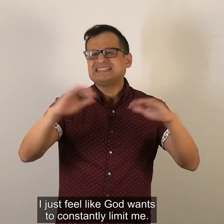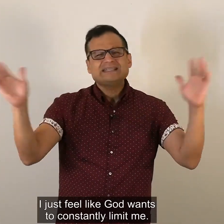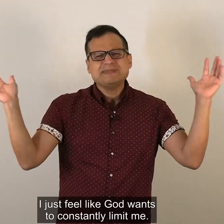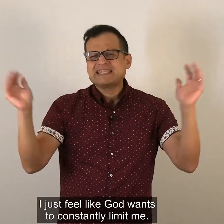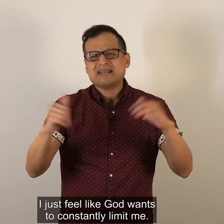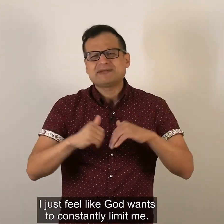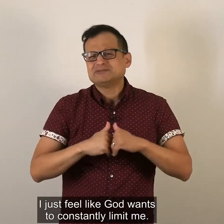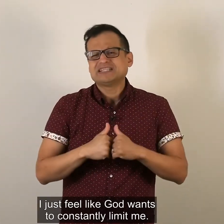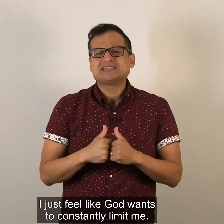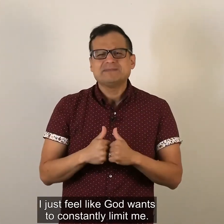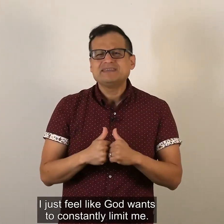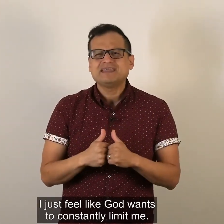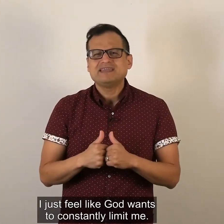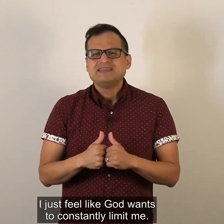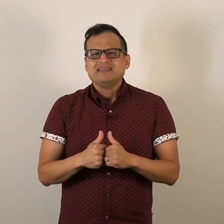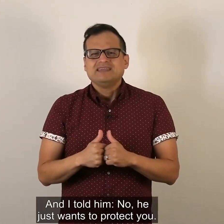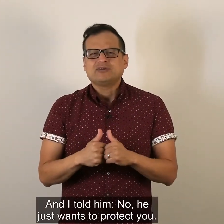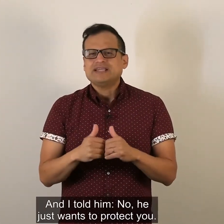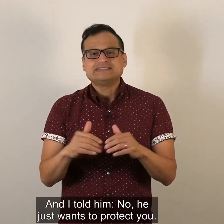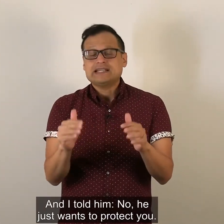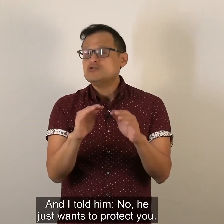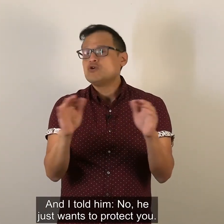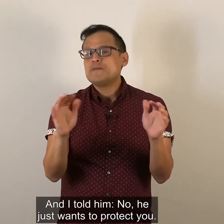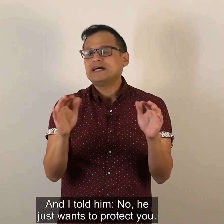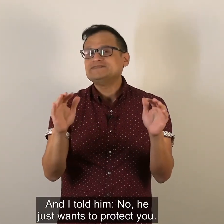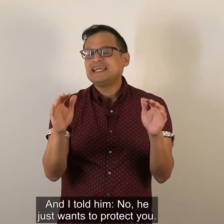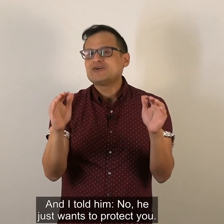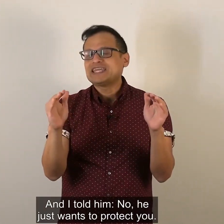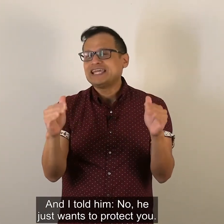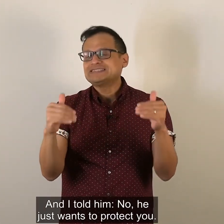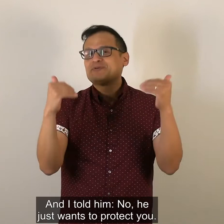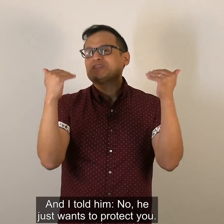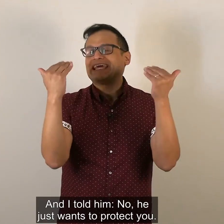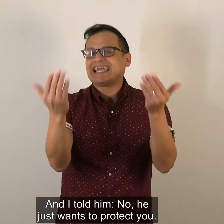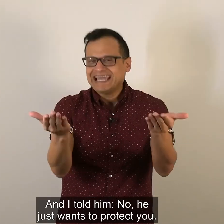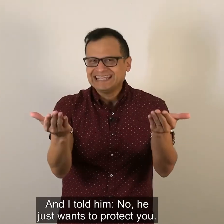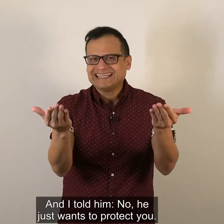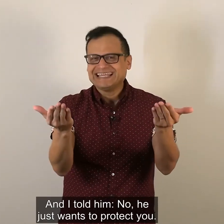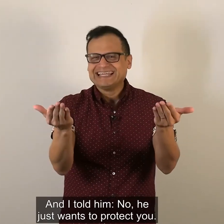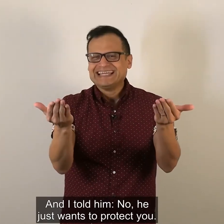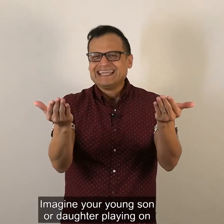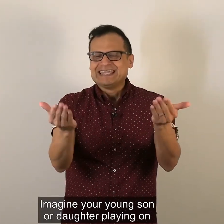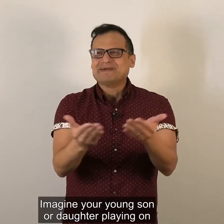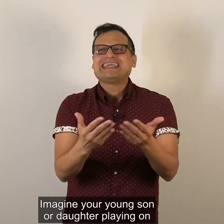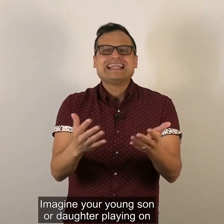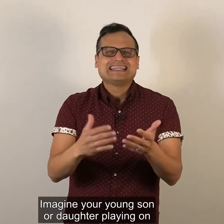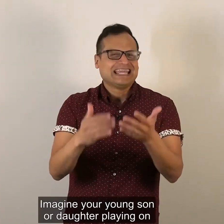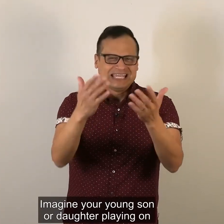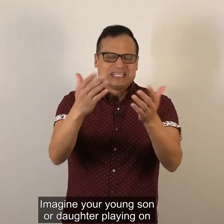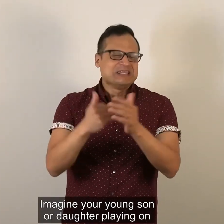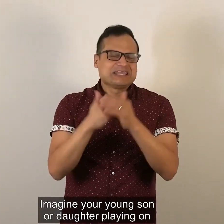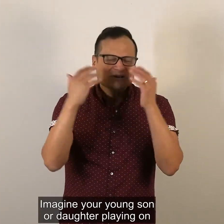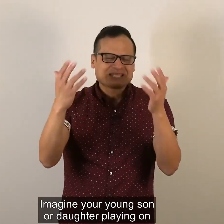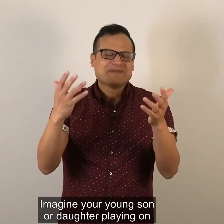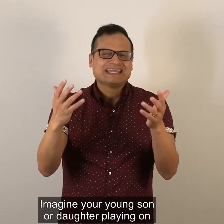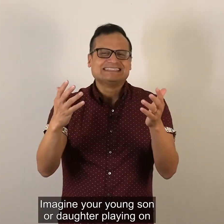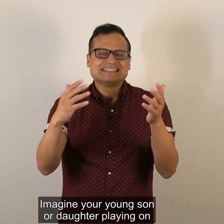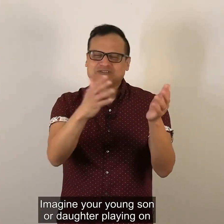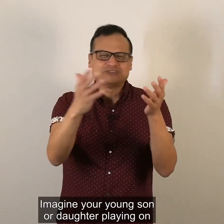limitarme constantemente. Y yo le decía, no, más bien lo que quiere es protegerte. Imagínate, y quiero que te imagines esto, si tú